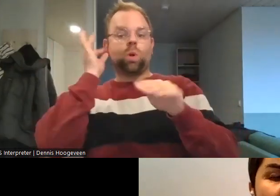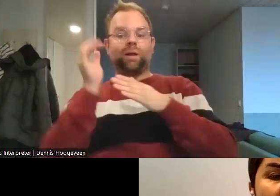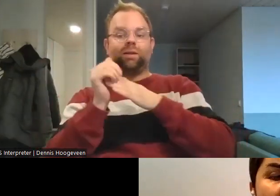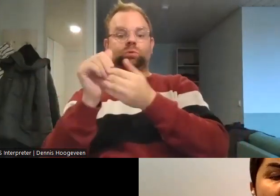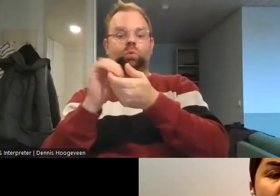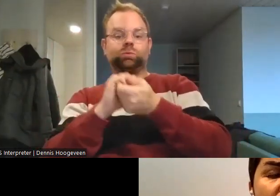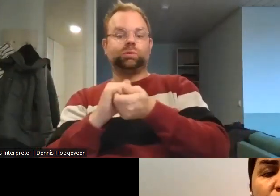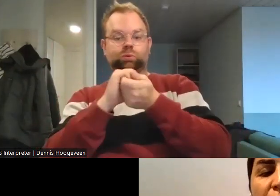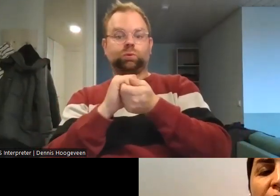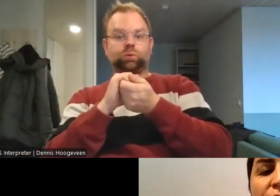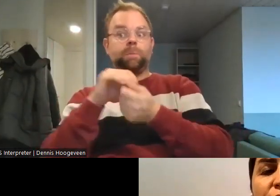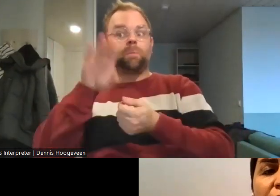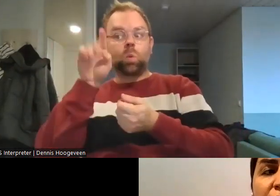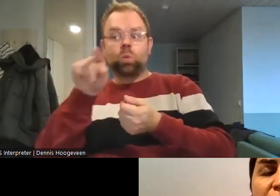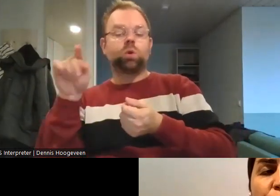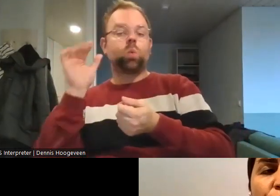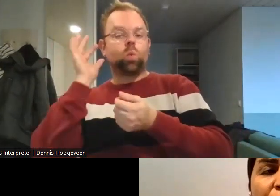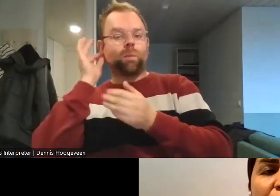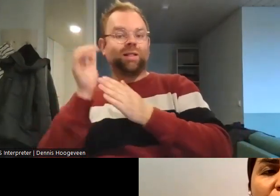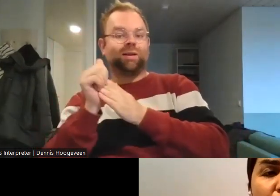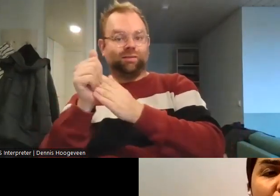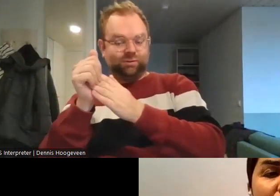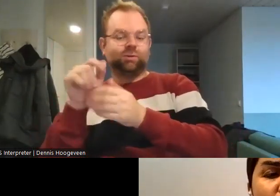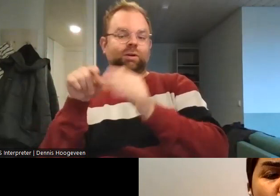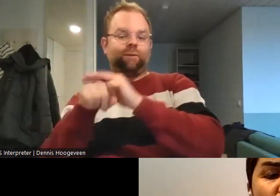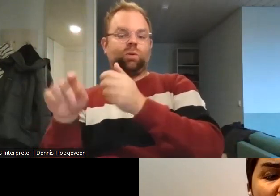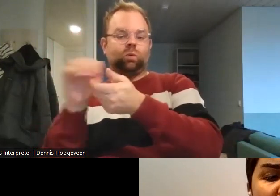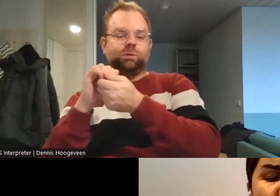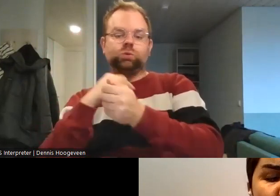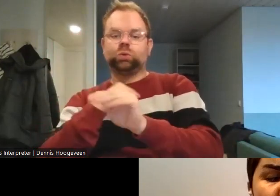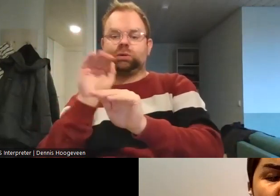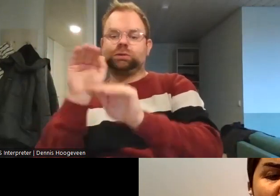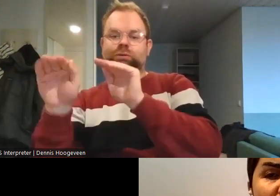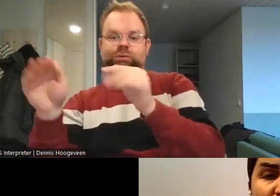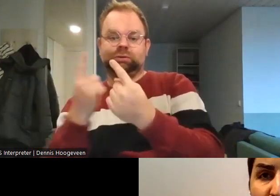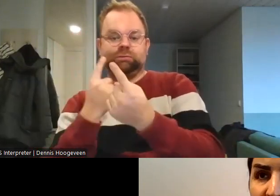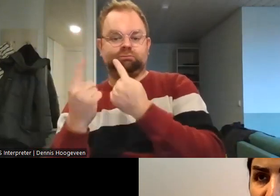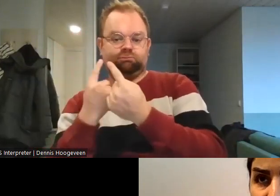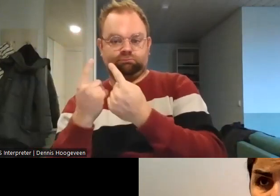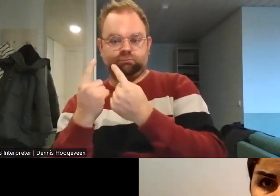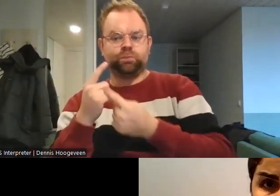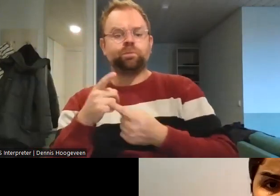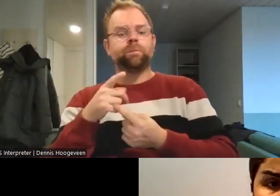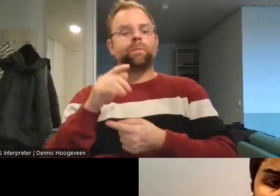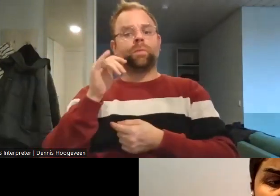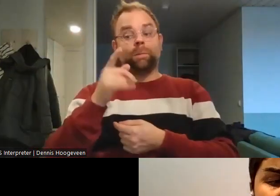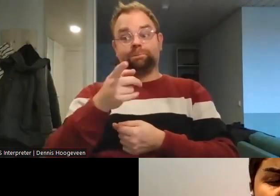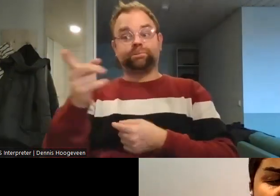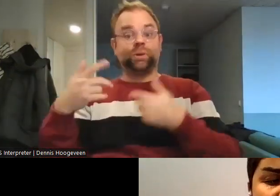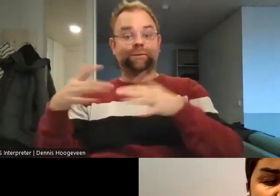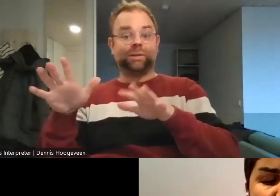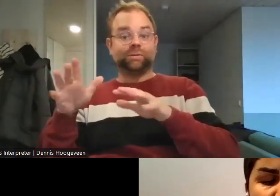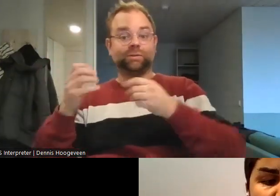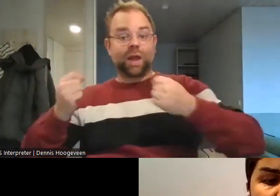activités de soutien aux femmes réfugiées et nous pouvons plaidoyer pour que ces mesures soient inclusives